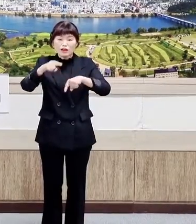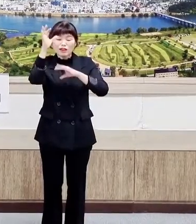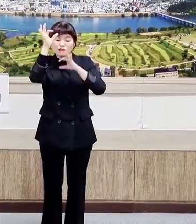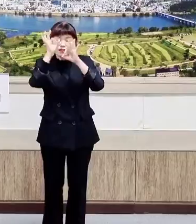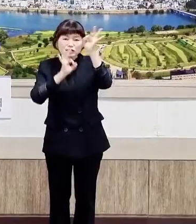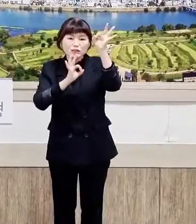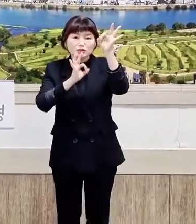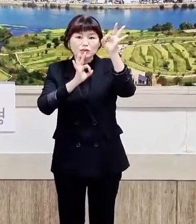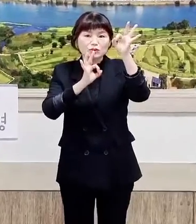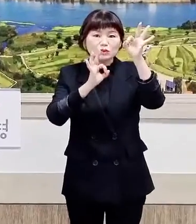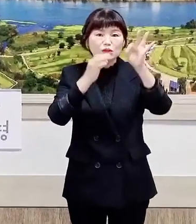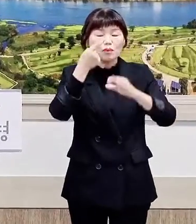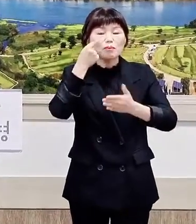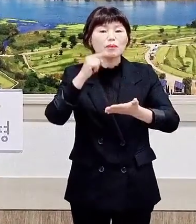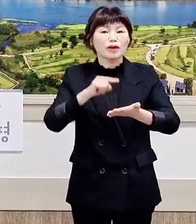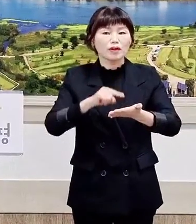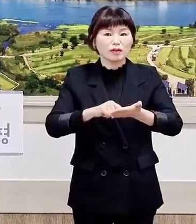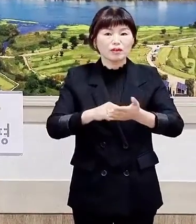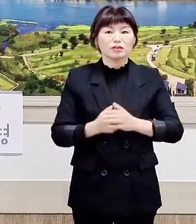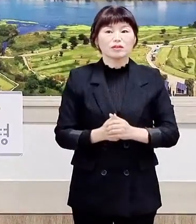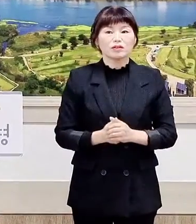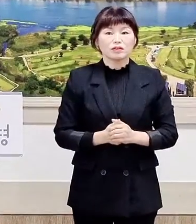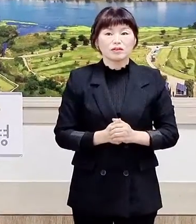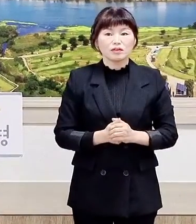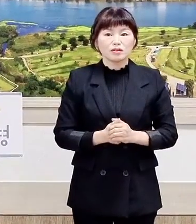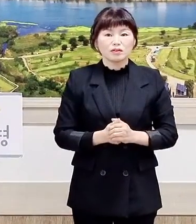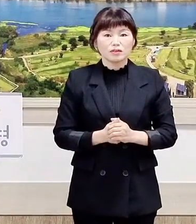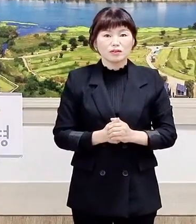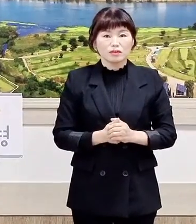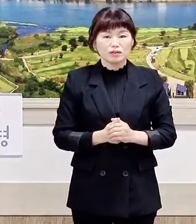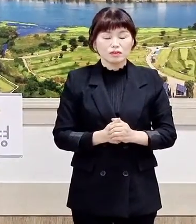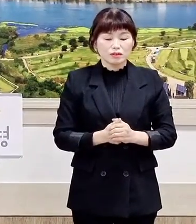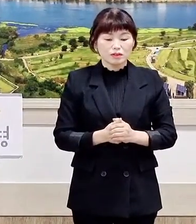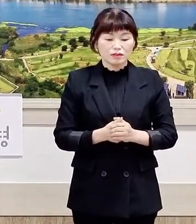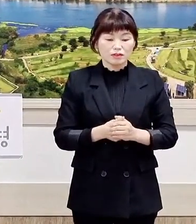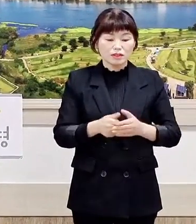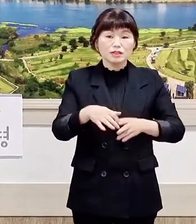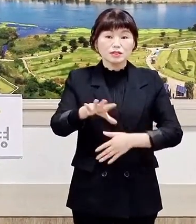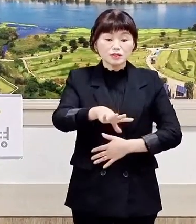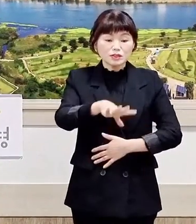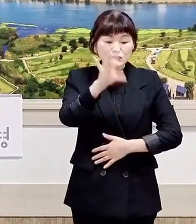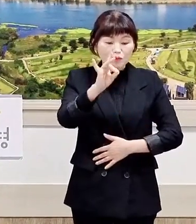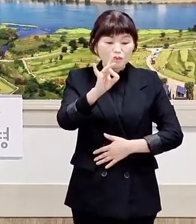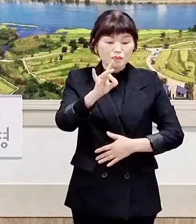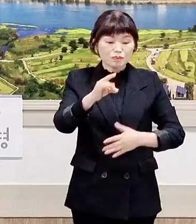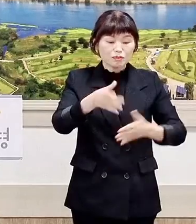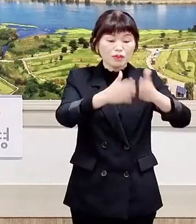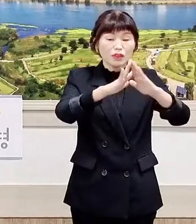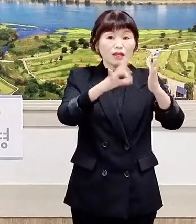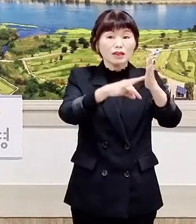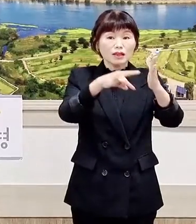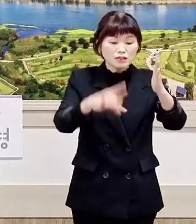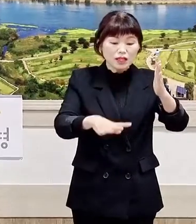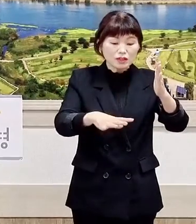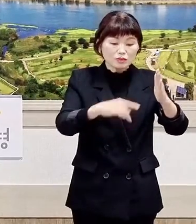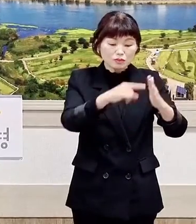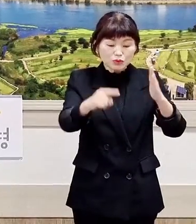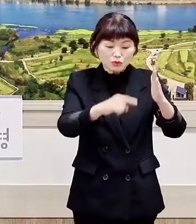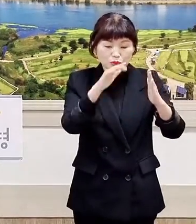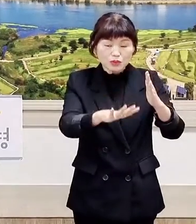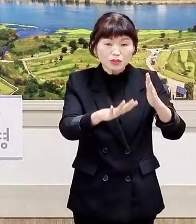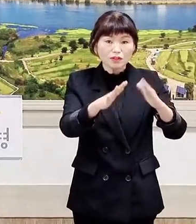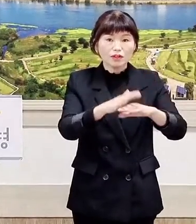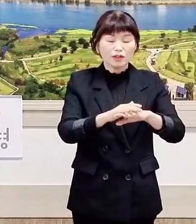기부 토지 과액이 개발 부담금 산정 시 공제되는 여러 항목 중